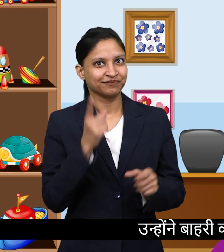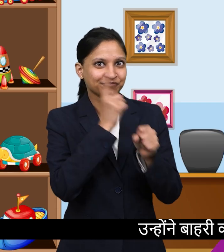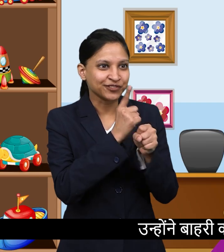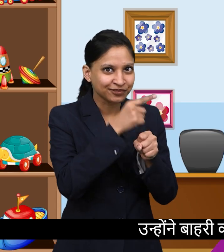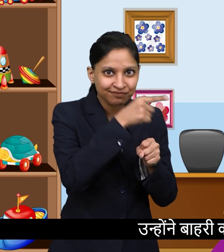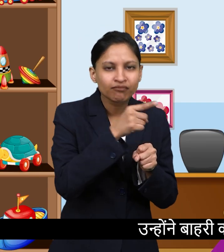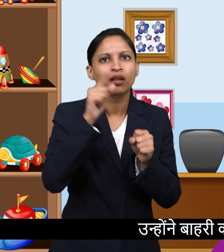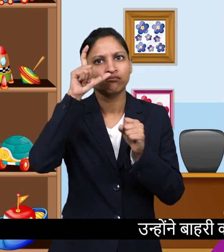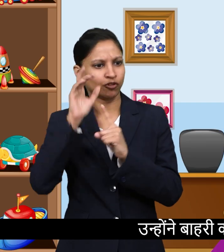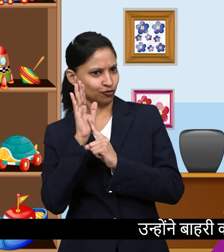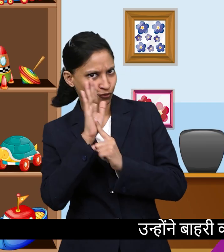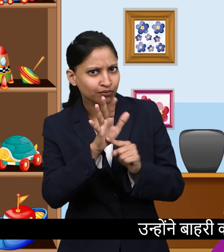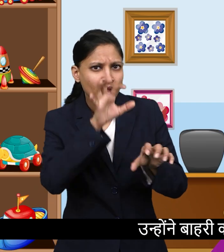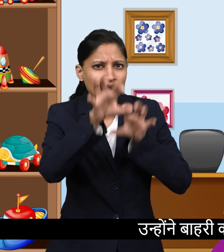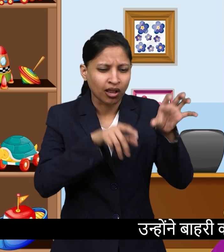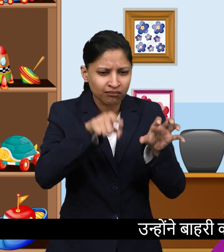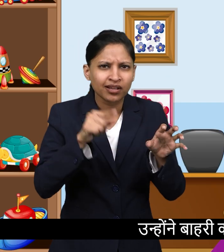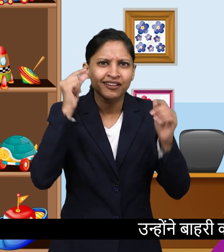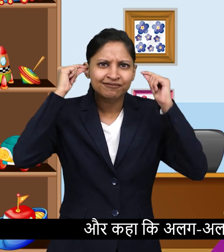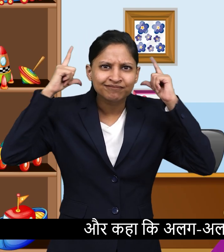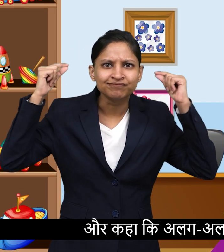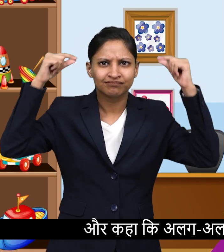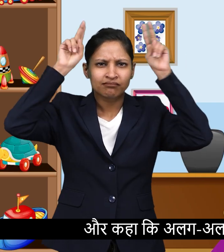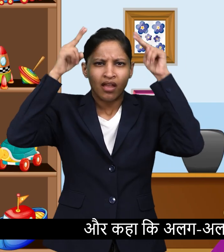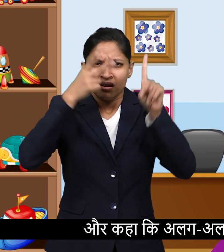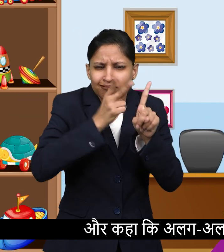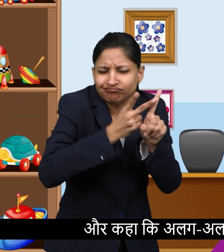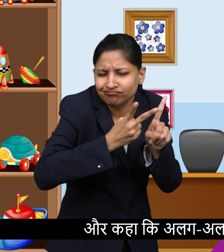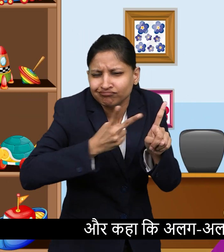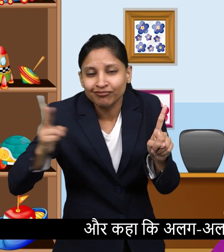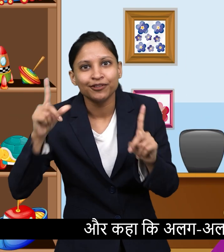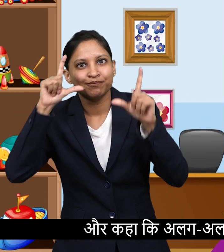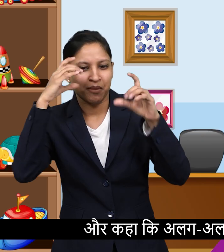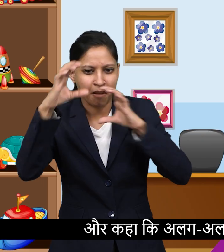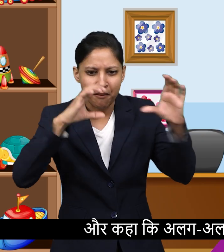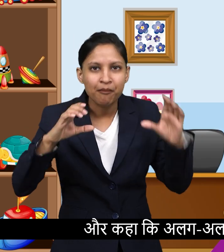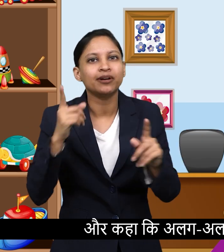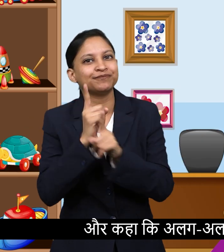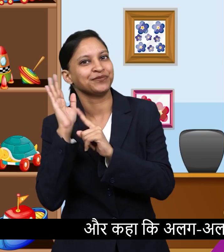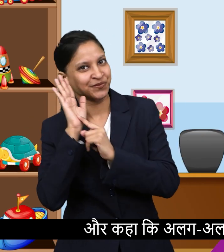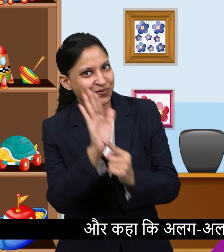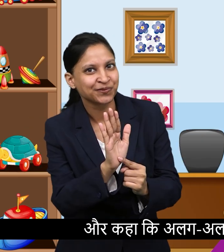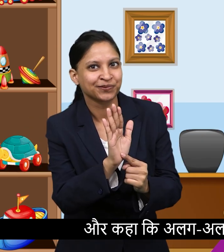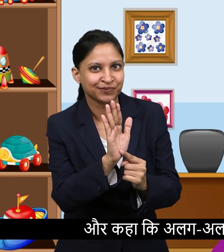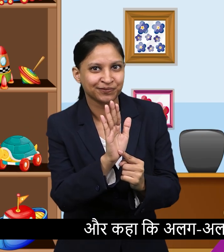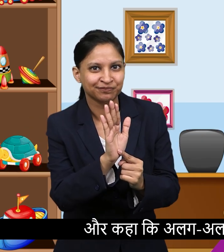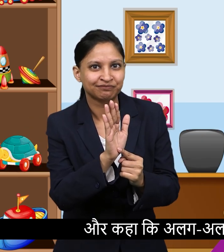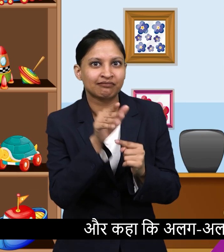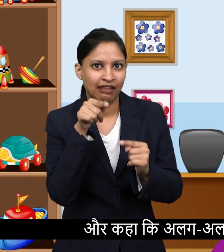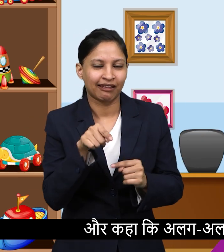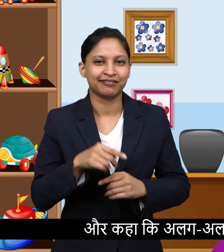उन्होंने बाहरी कान वाले कुछ जानवरों का चित्र दिखाया और कहा कि अलग अलग जानवरों के अलग अलग तरह के कान होते हैं।